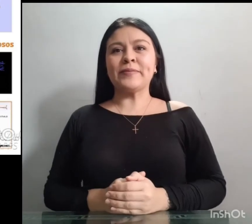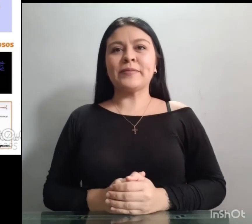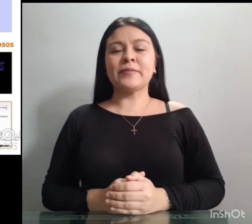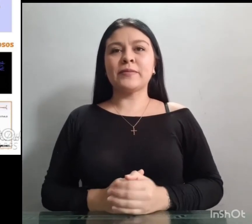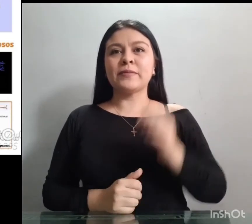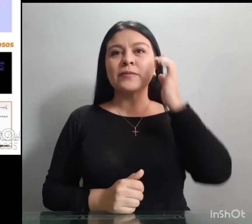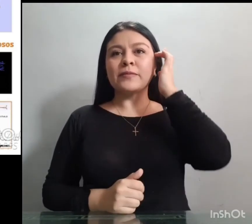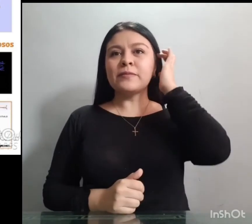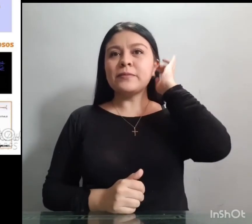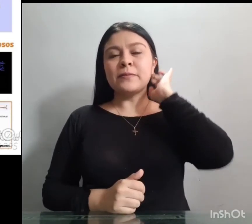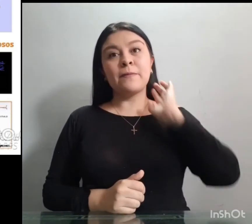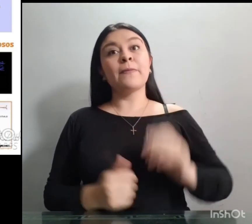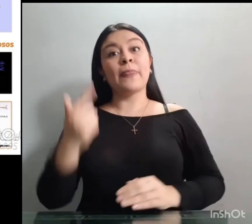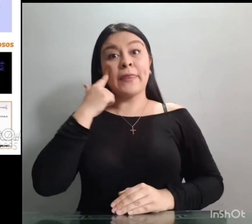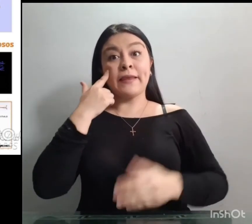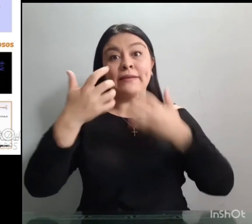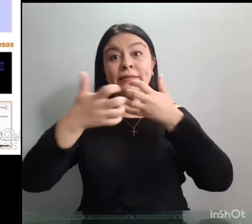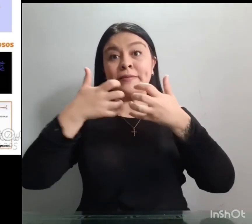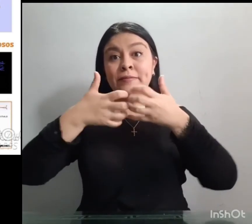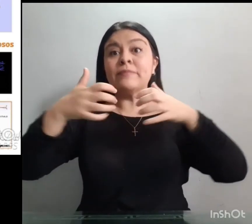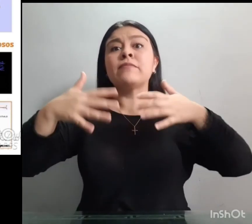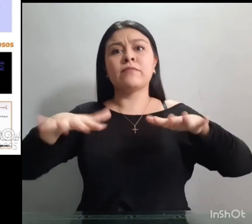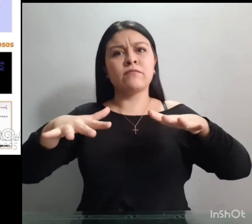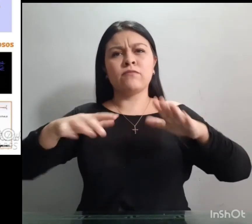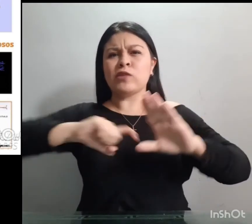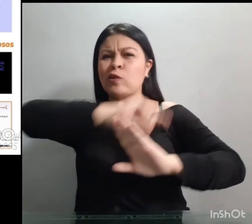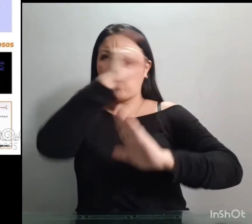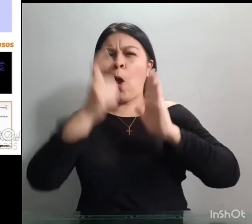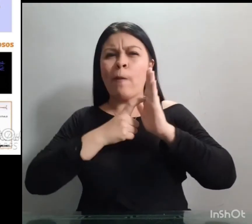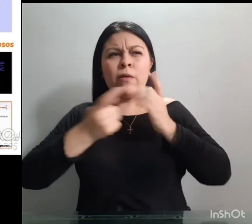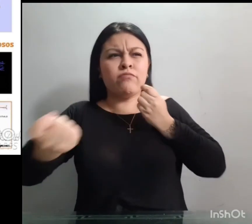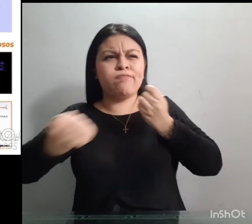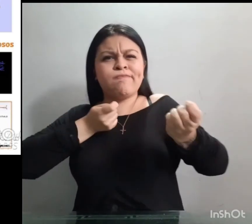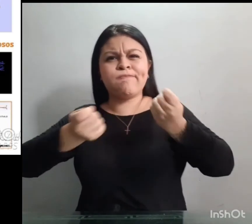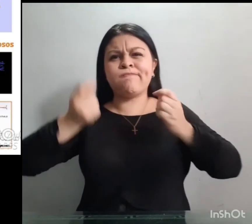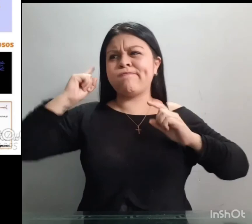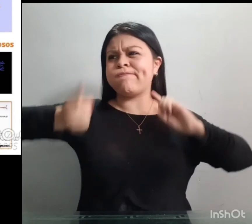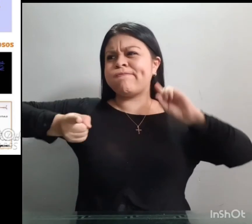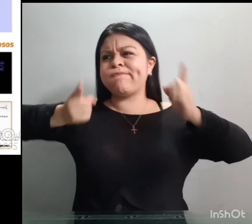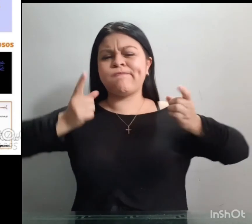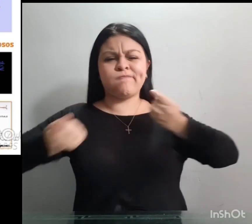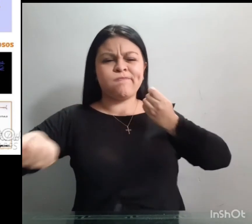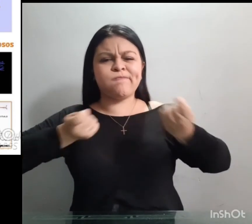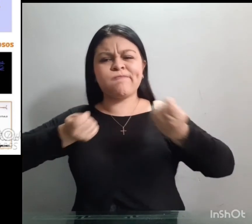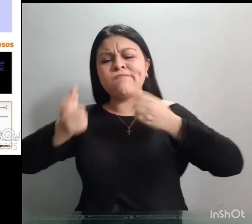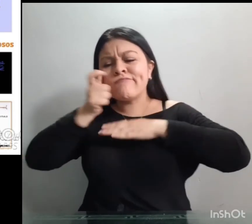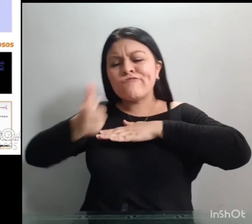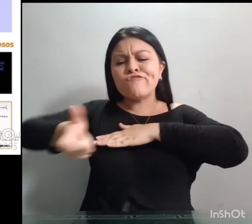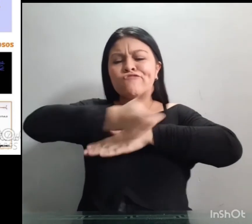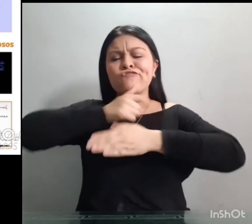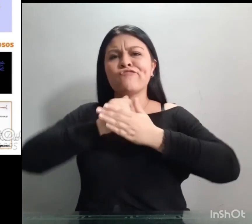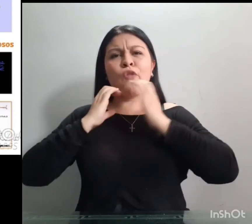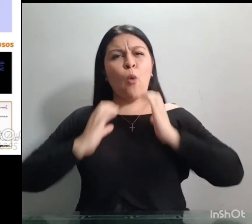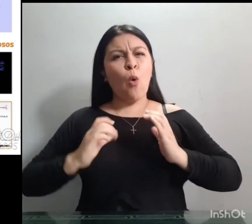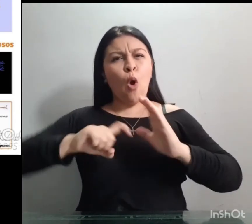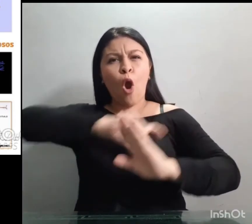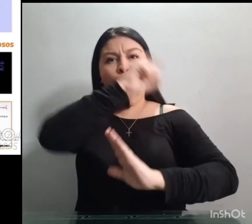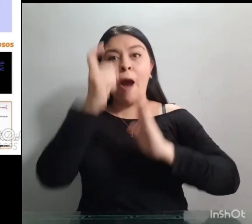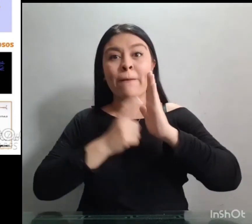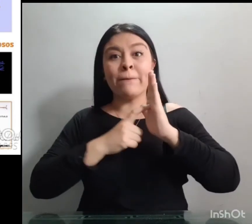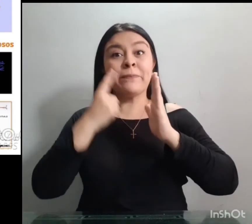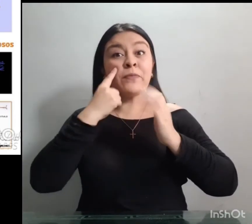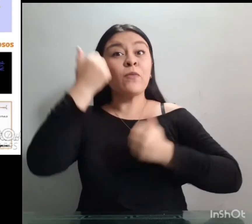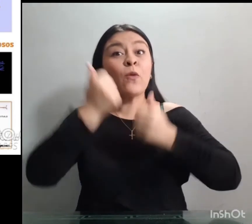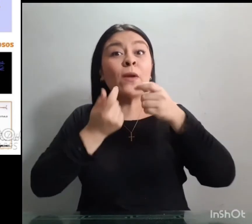El sistema nervioso dirige, supervisa y controla todas las funciones del organismo. Las células que constituyen el